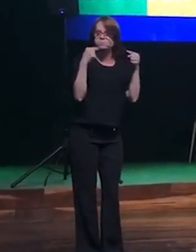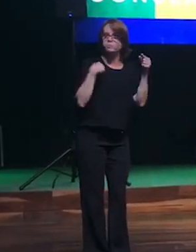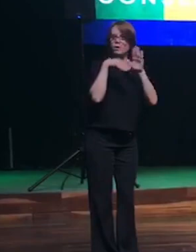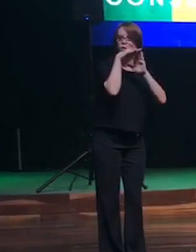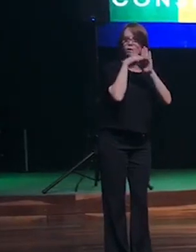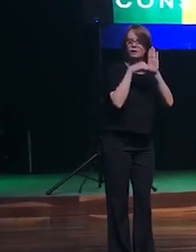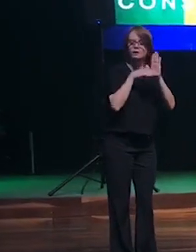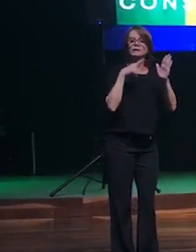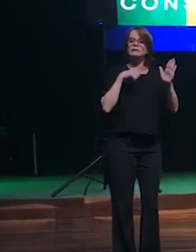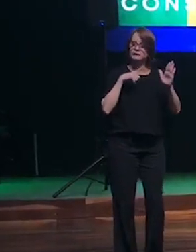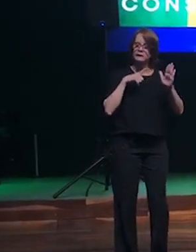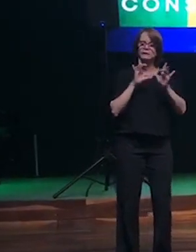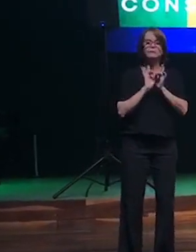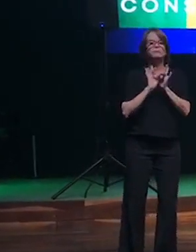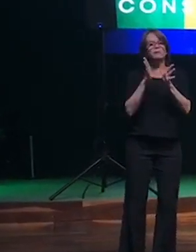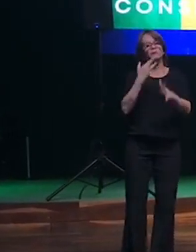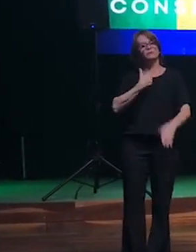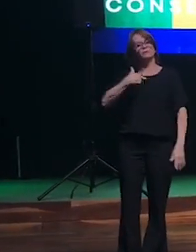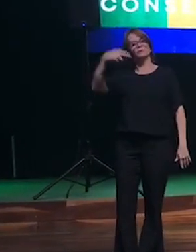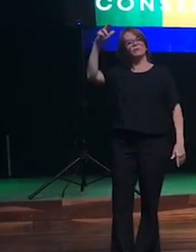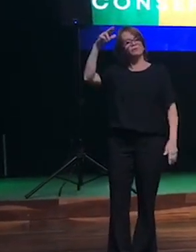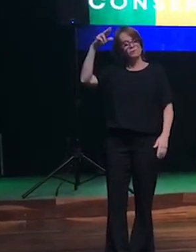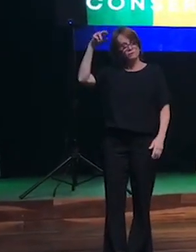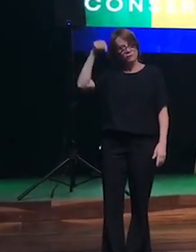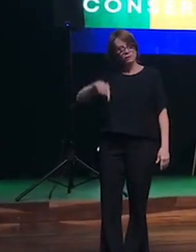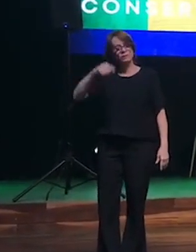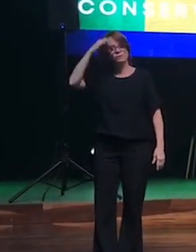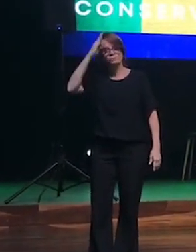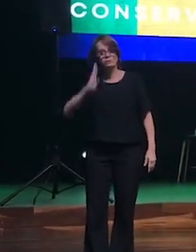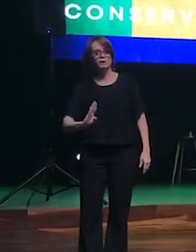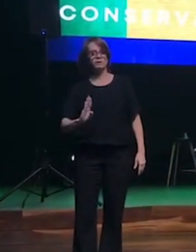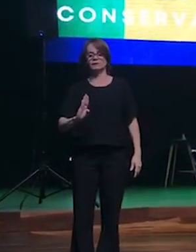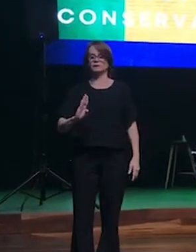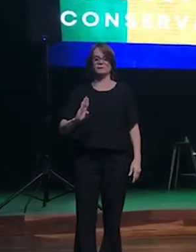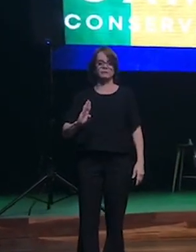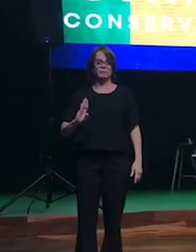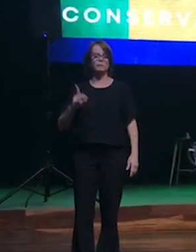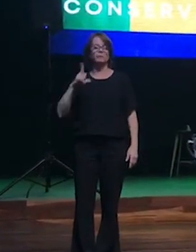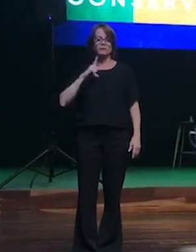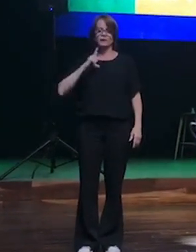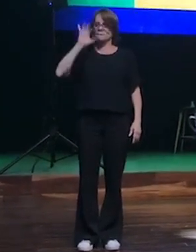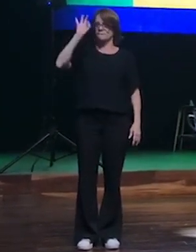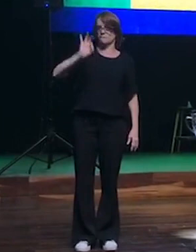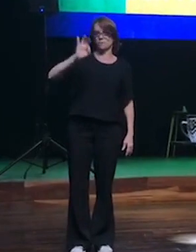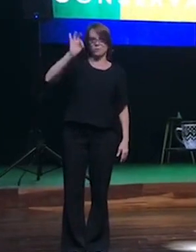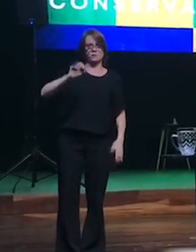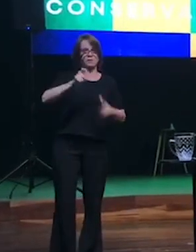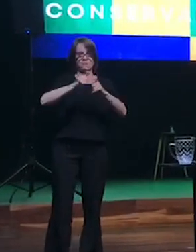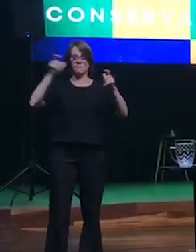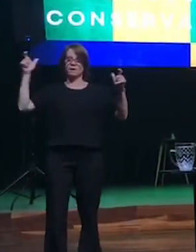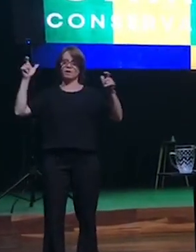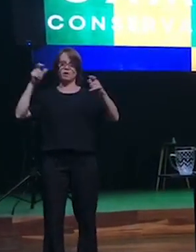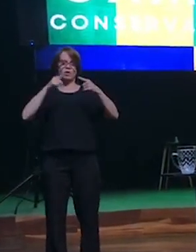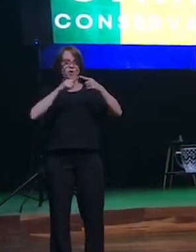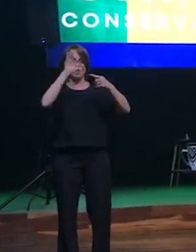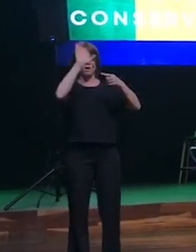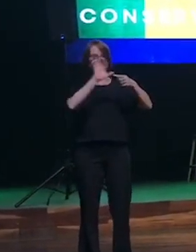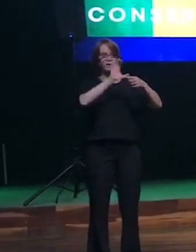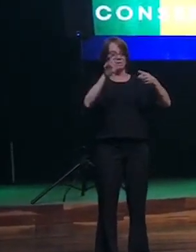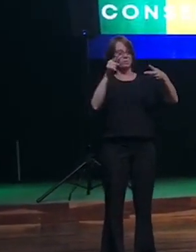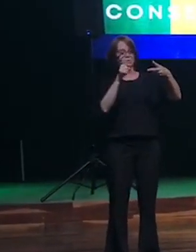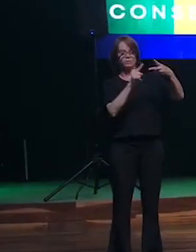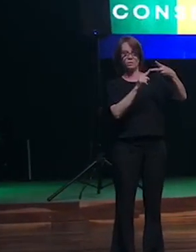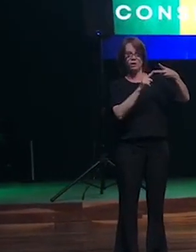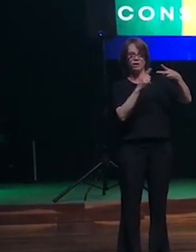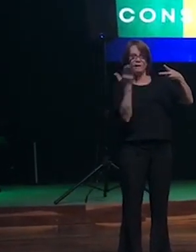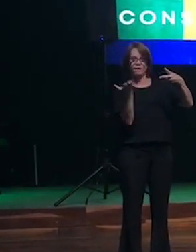liberdade religiosa. E o Brasil é um país majoritariamente católico. Depois vem a religião evangélica, depois vem os espíritas e